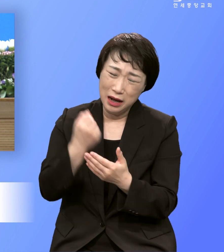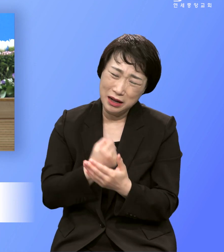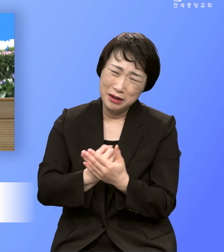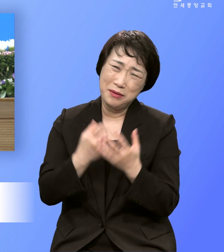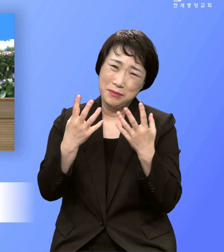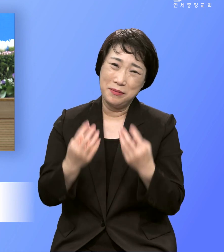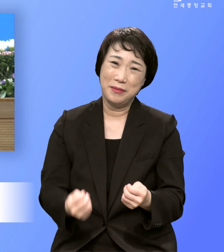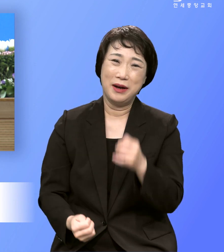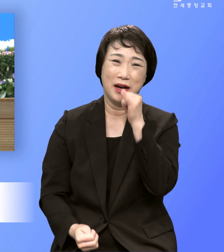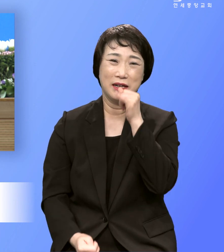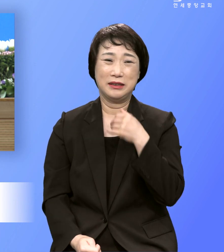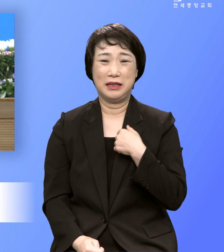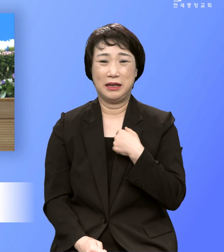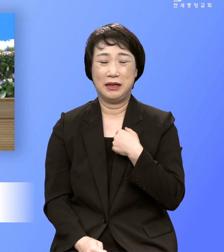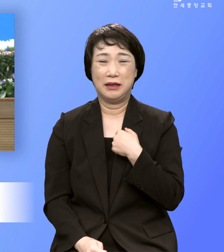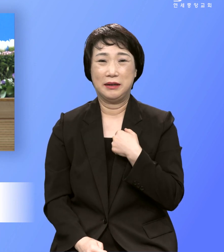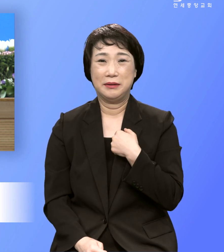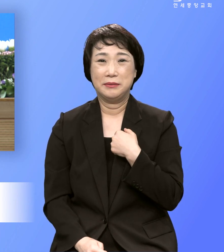아쉬워서